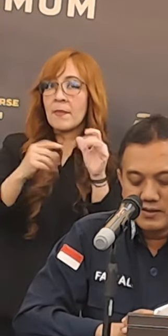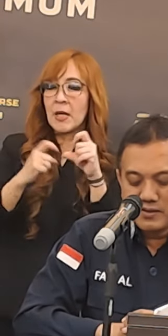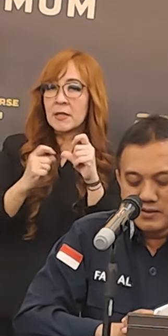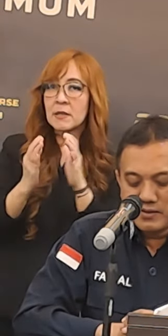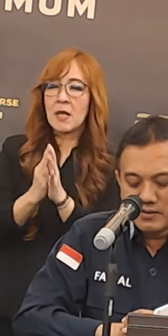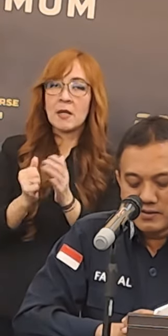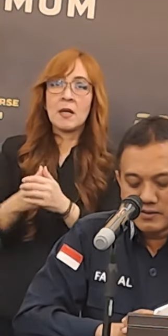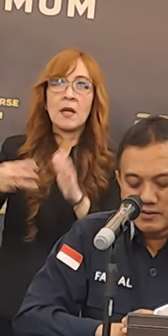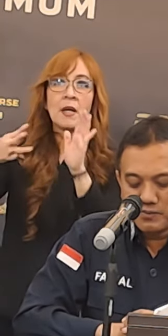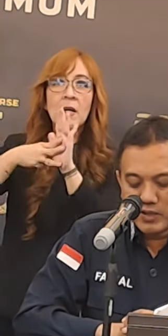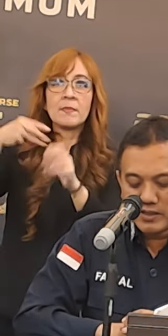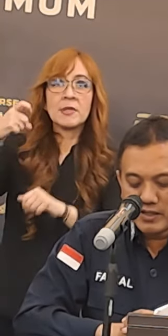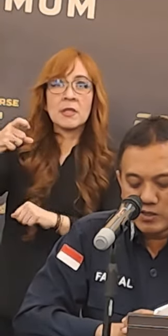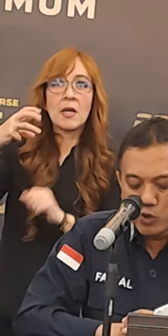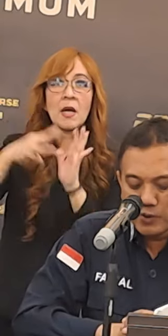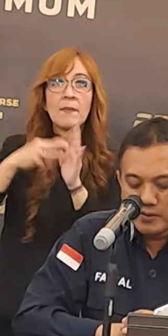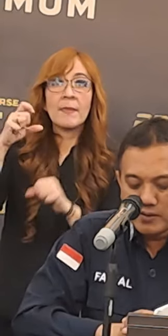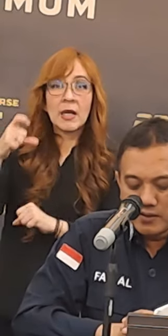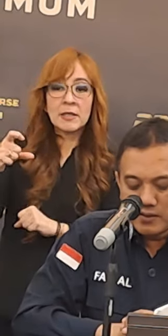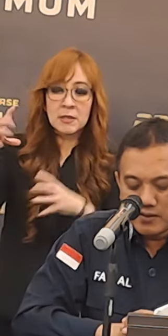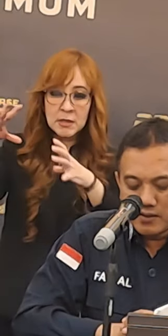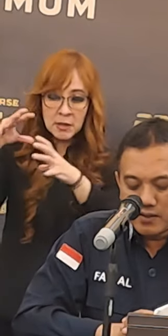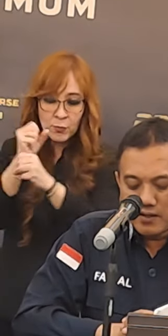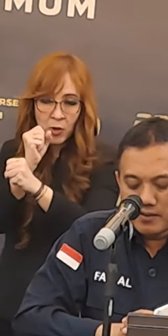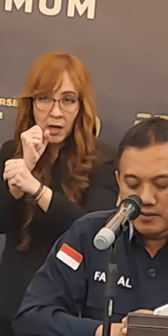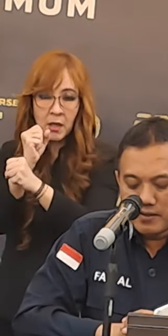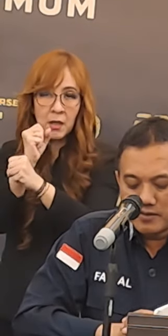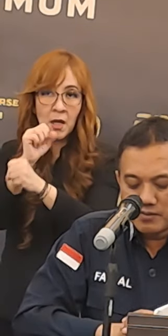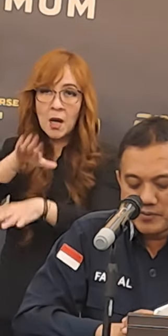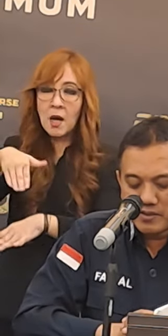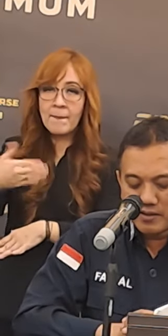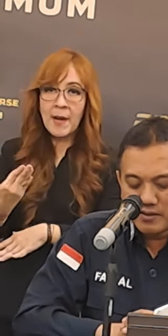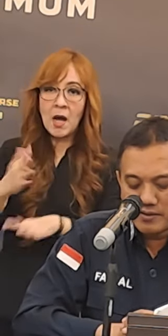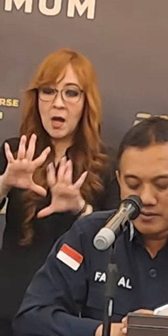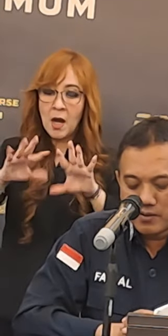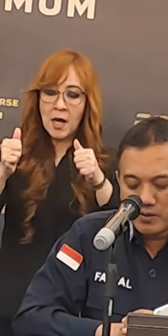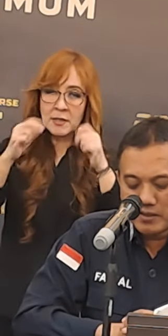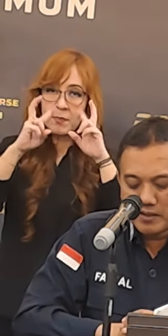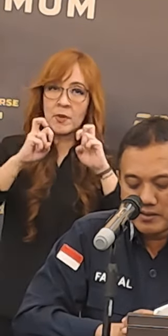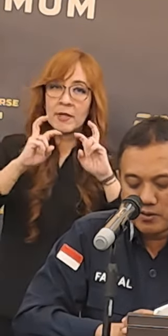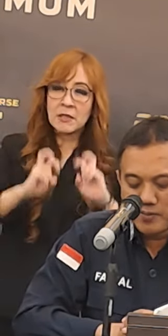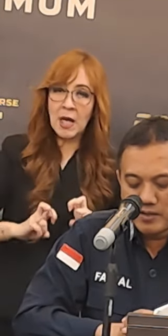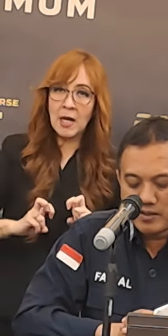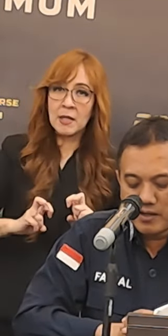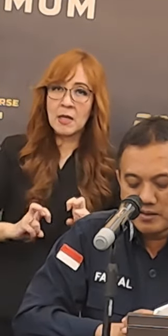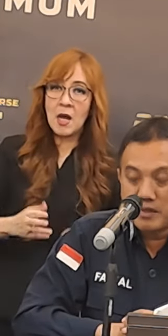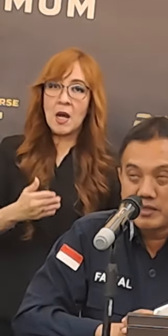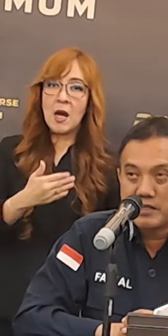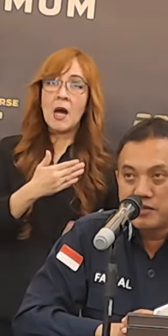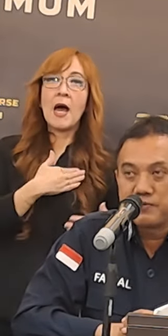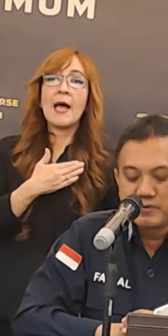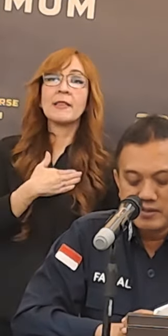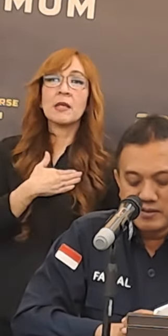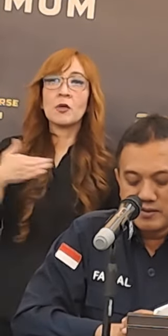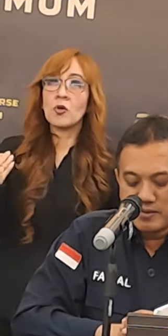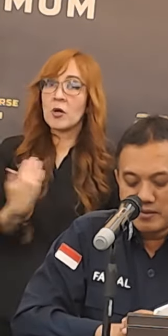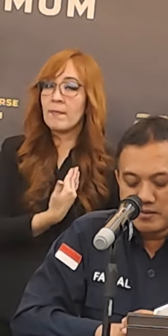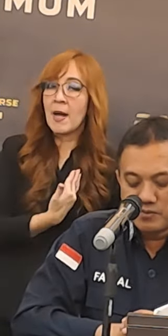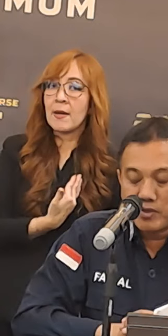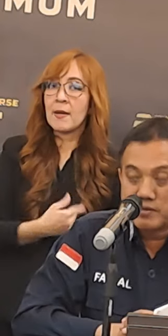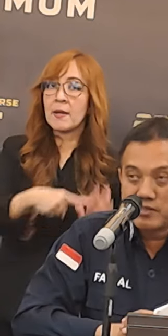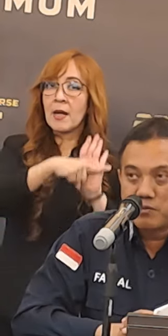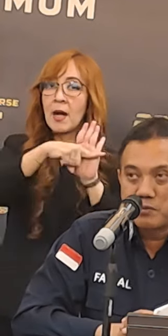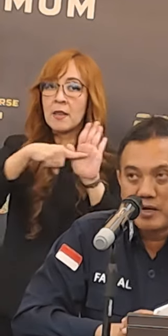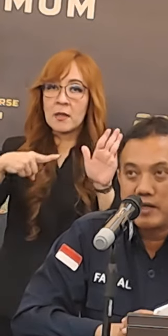LCMS. Kesimpulannya yaitu hasil pemeriksaan organ hati korban adalah negatif,